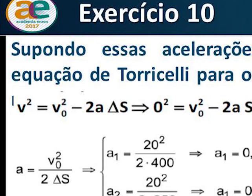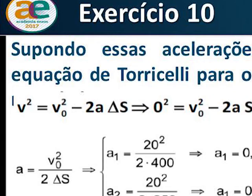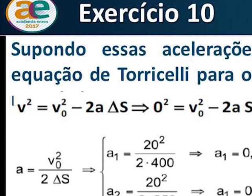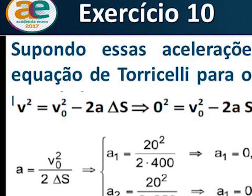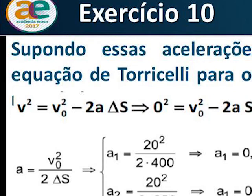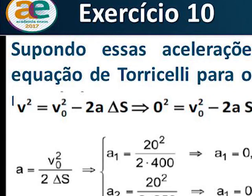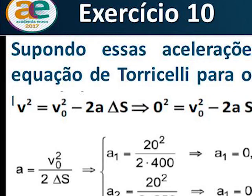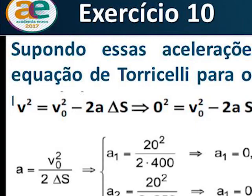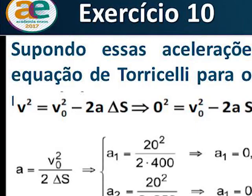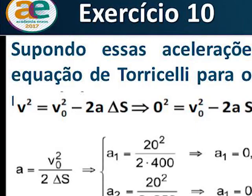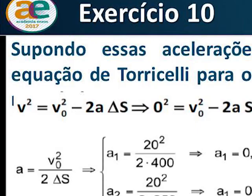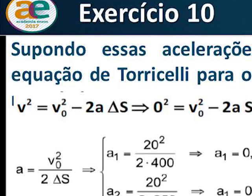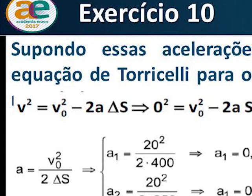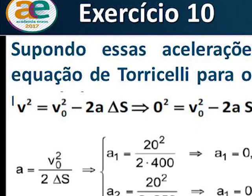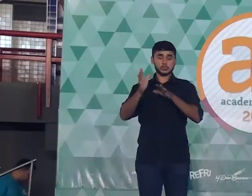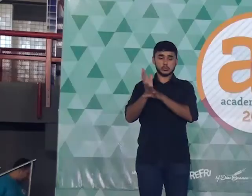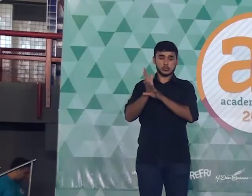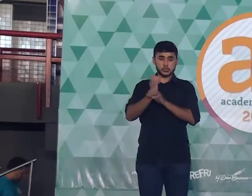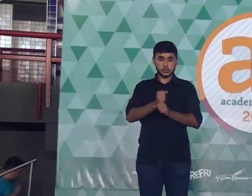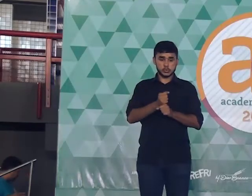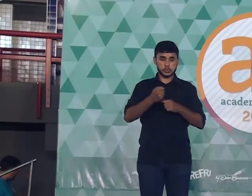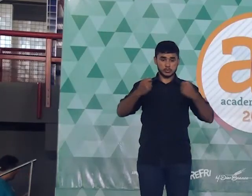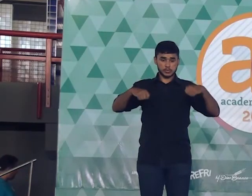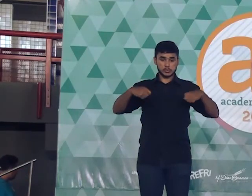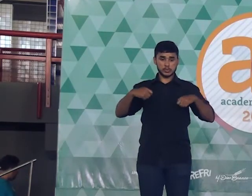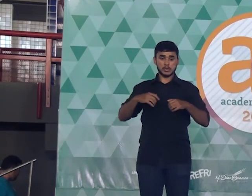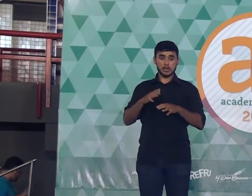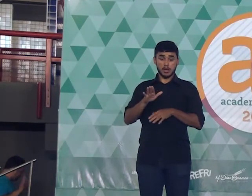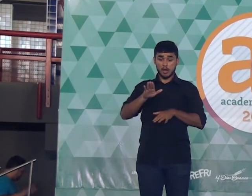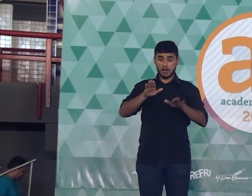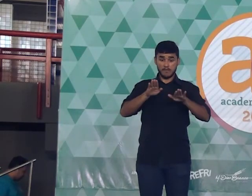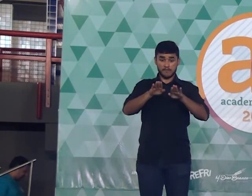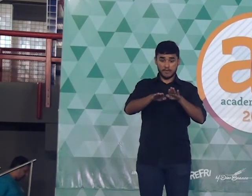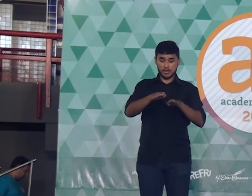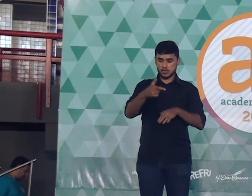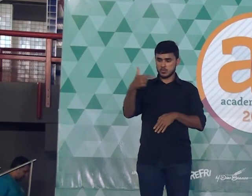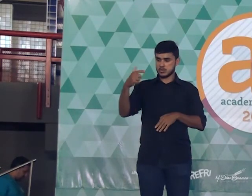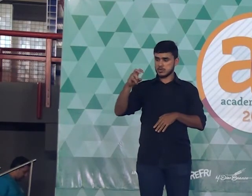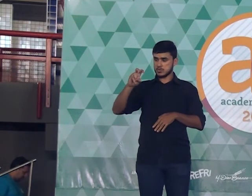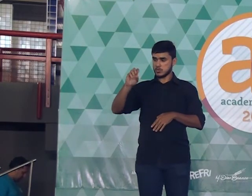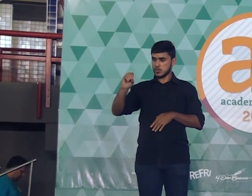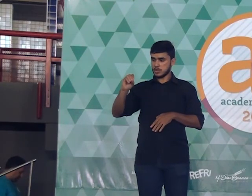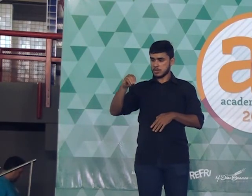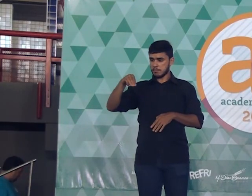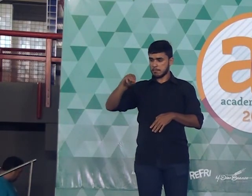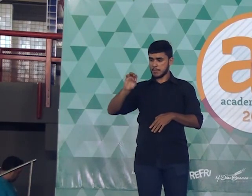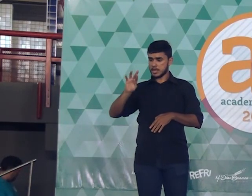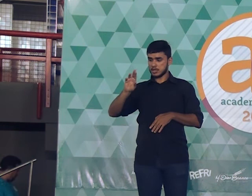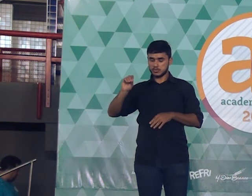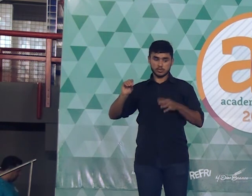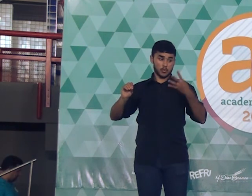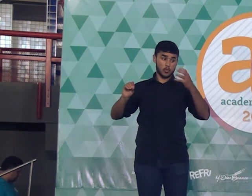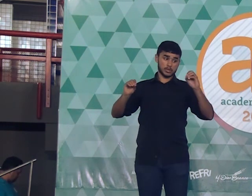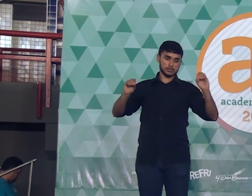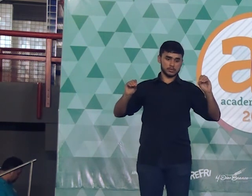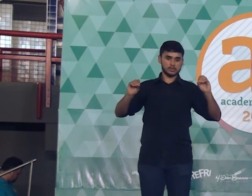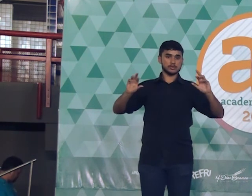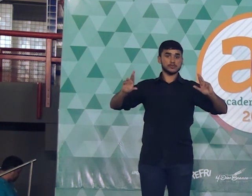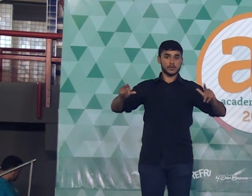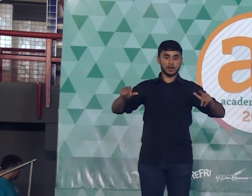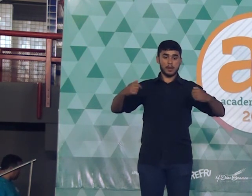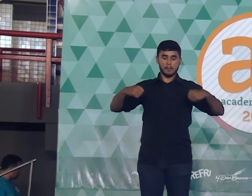por segundo em módulo. Na segunda situação, eu só preciso frenar em 250 metros. Então, eu já teria